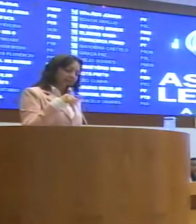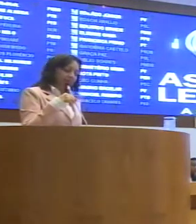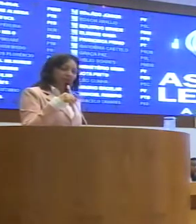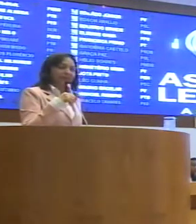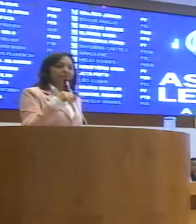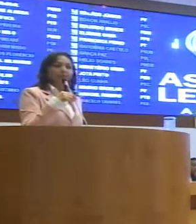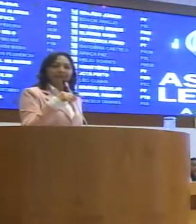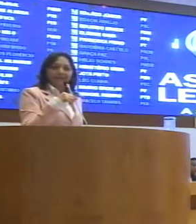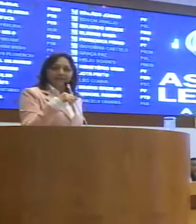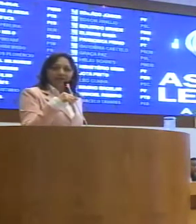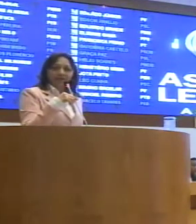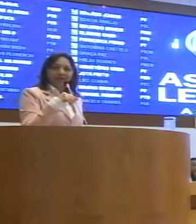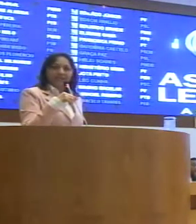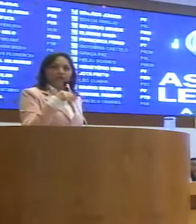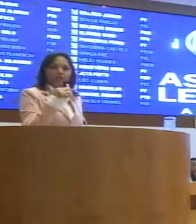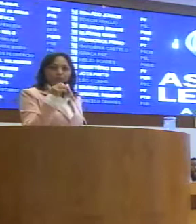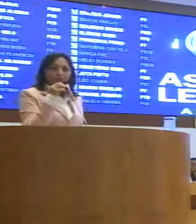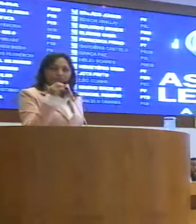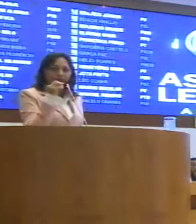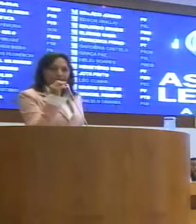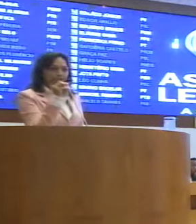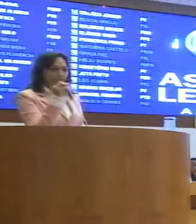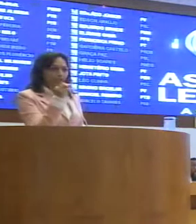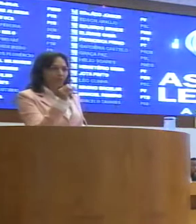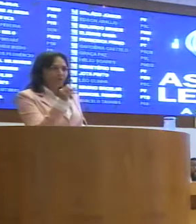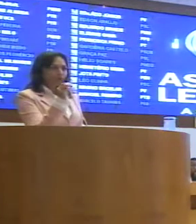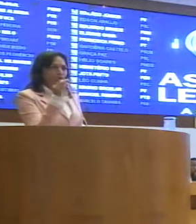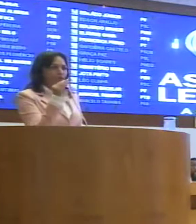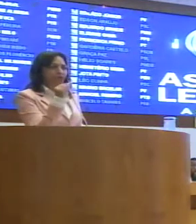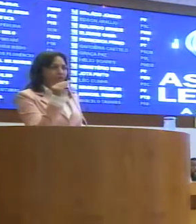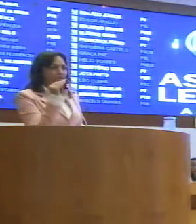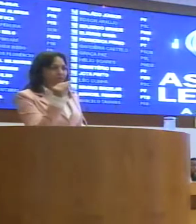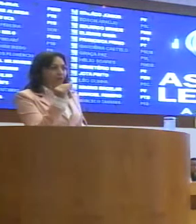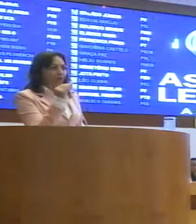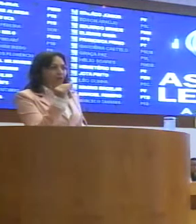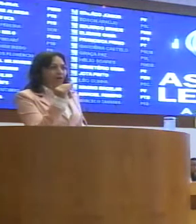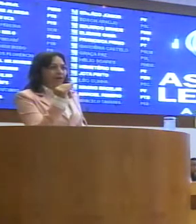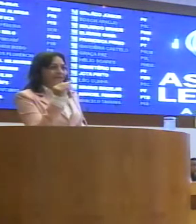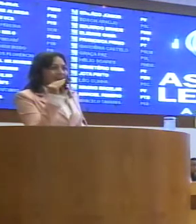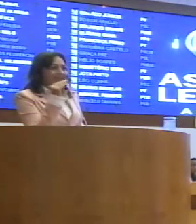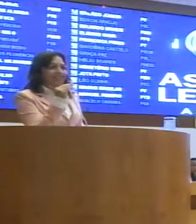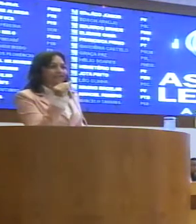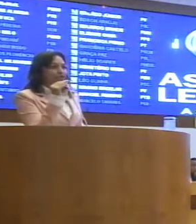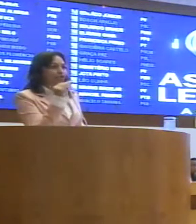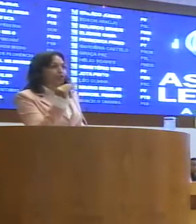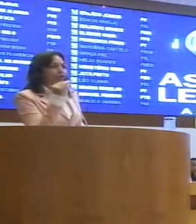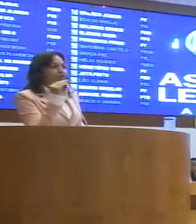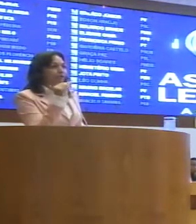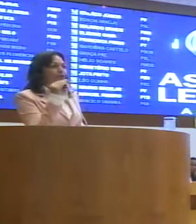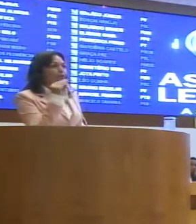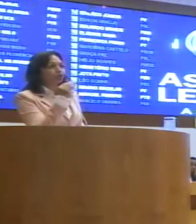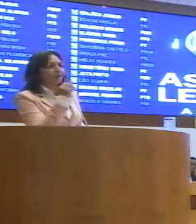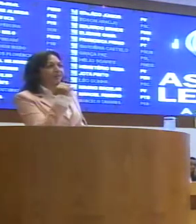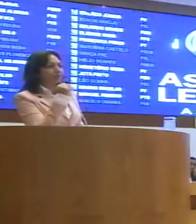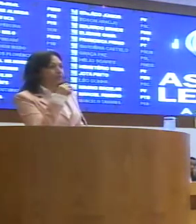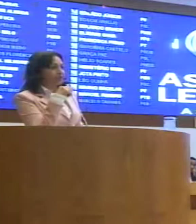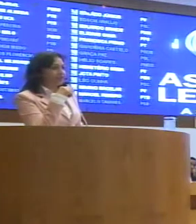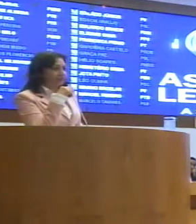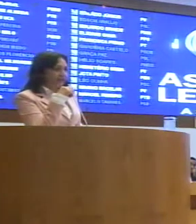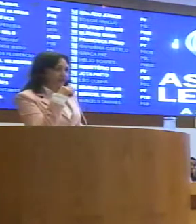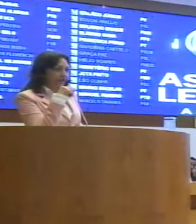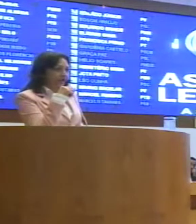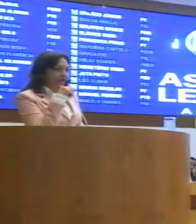fazer esse registro, fazer essa minha crítica e, acima de tudo, pedir que o governo municipal trate a questão do planejamento com muito mais